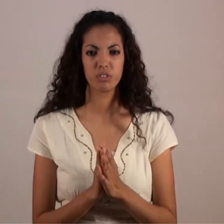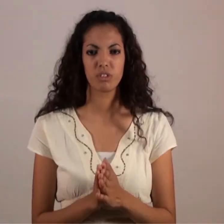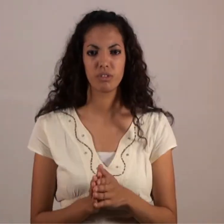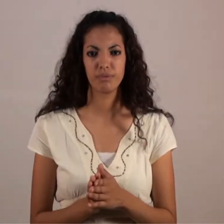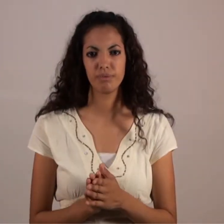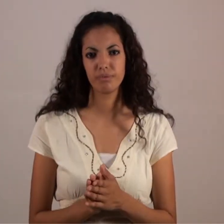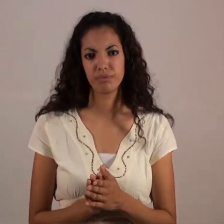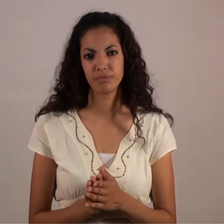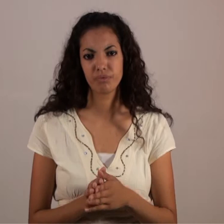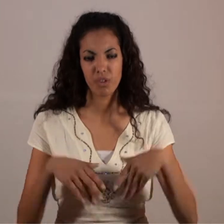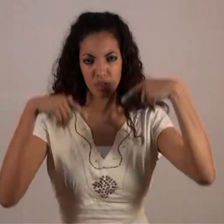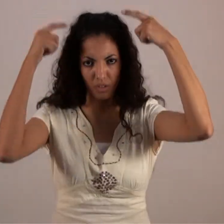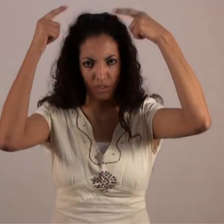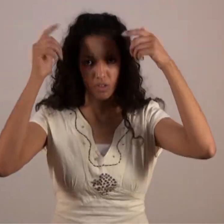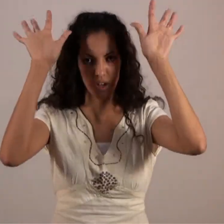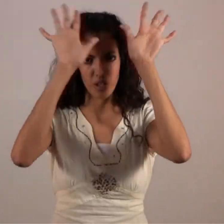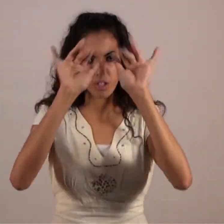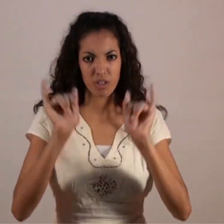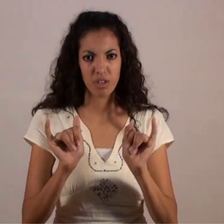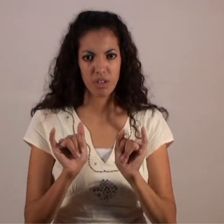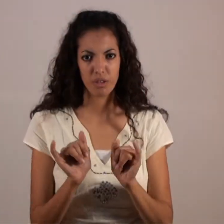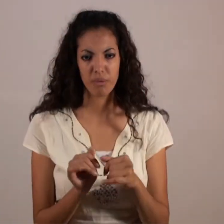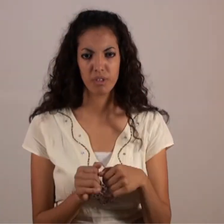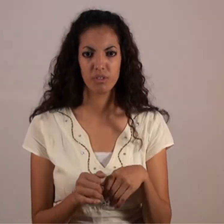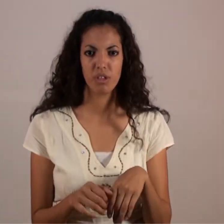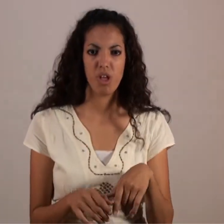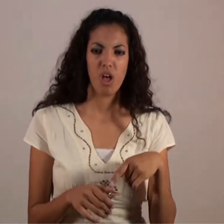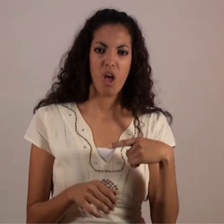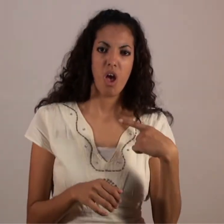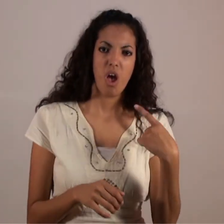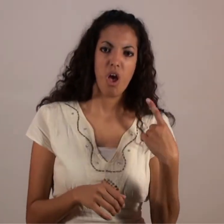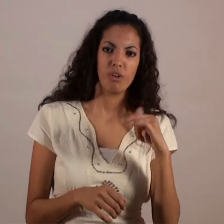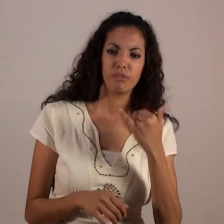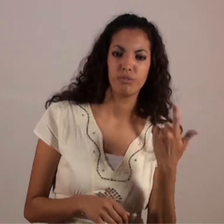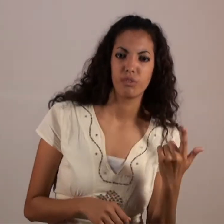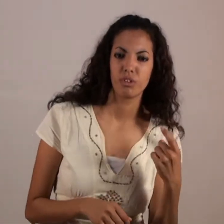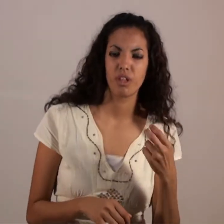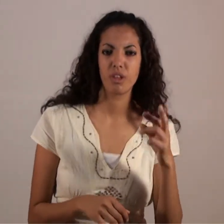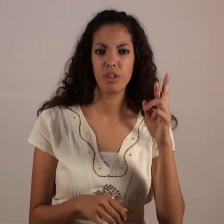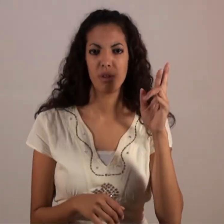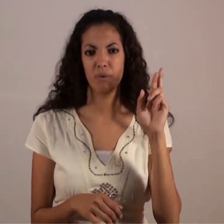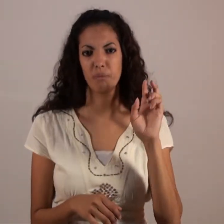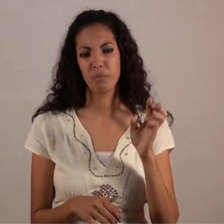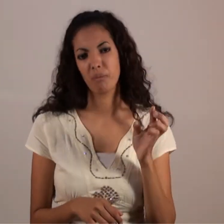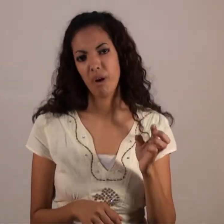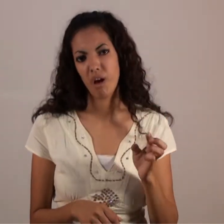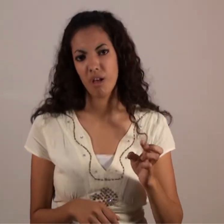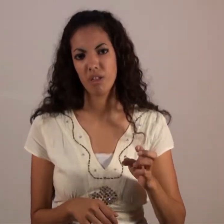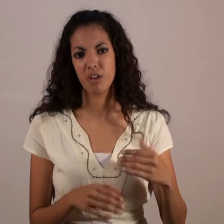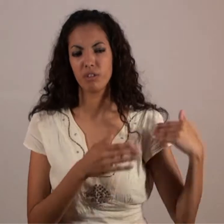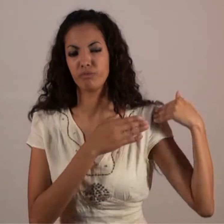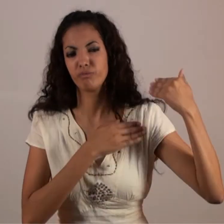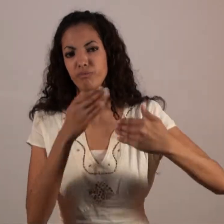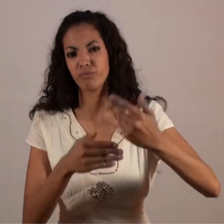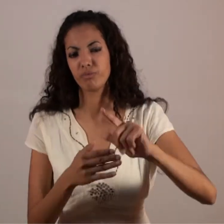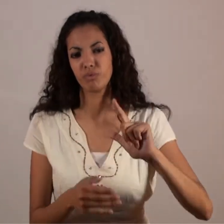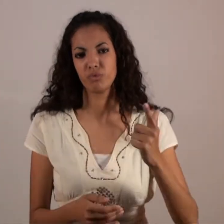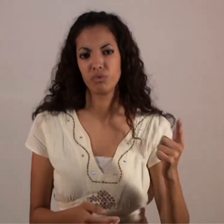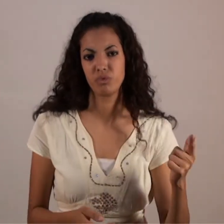Rey de paz, sin padre, sin madre, sin genealogía, que ni tiene principio de días, ni fin de